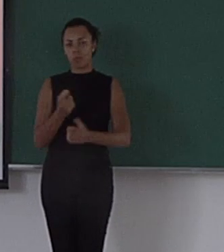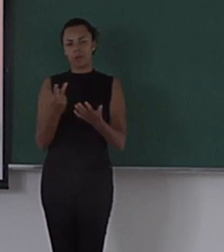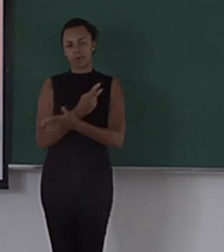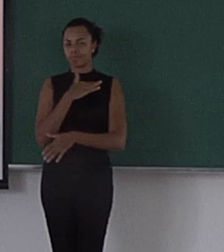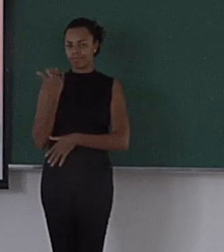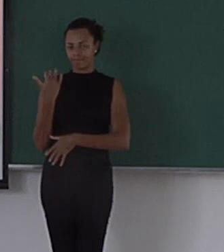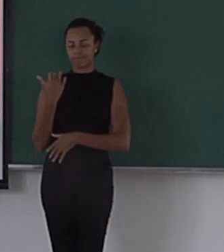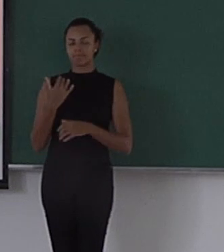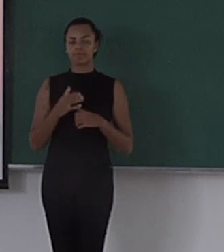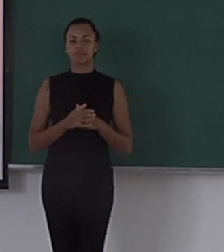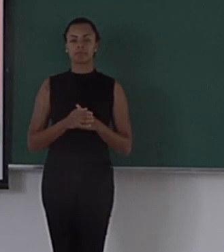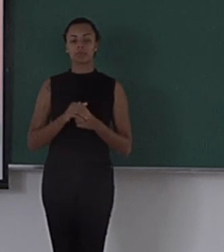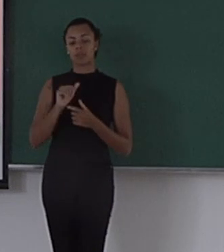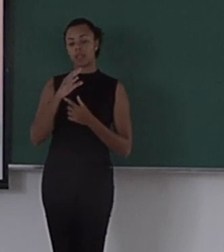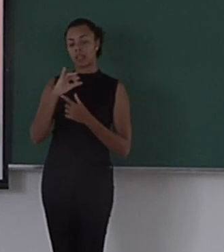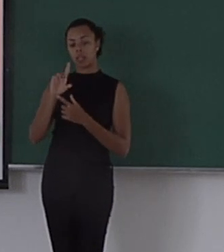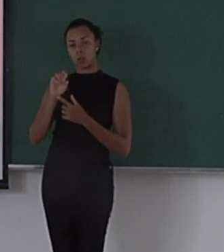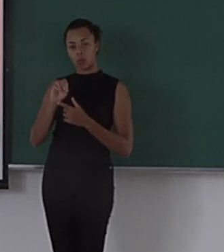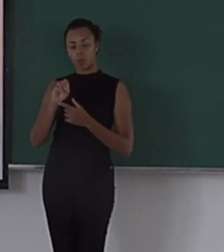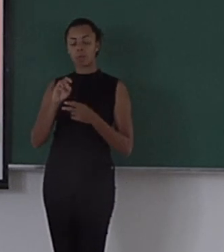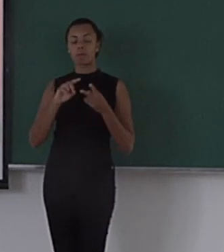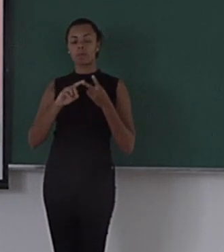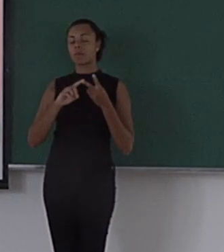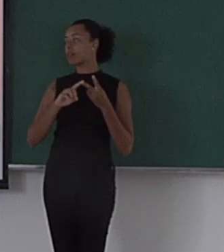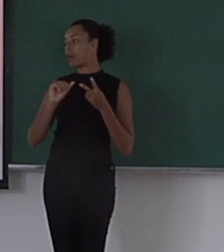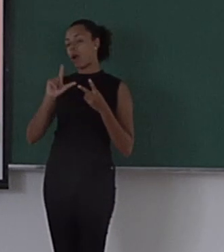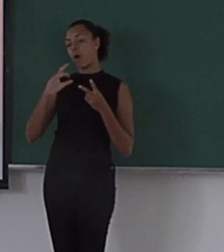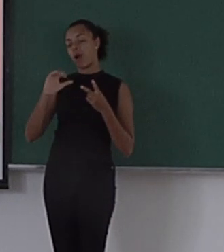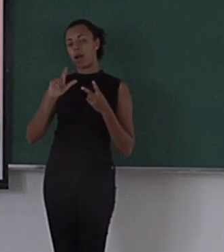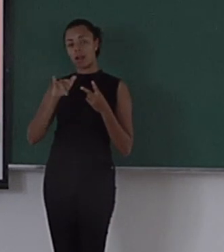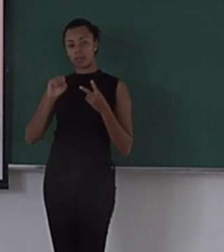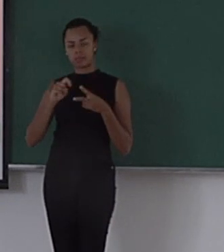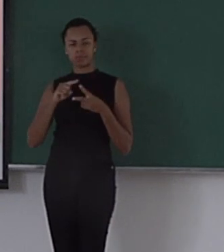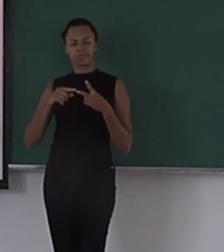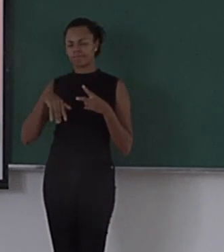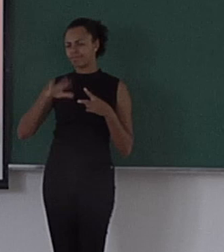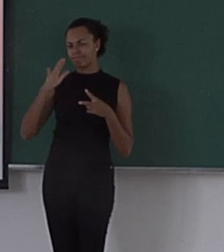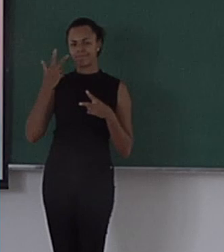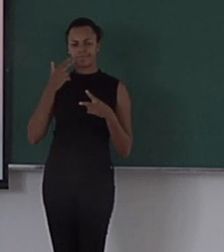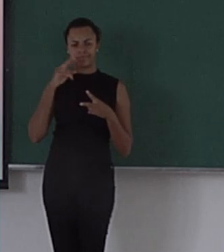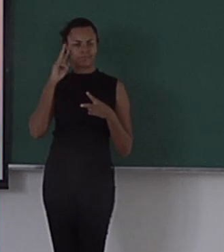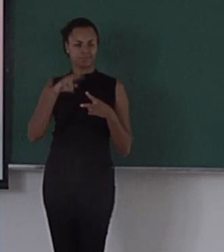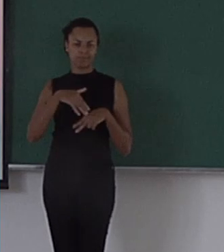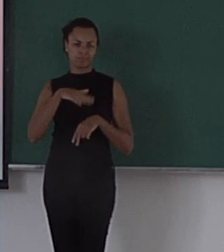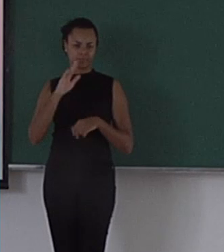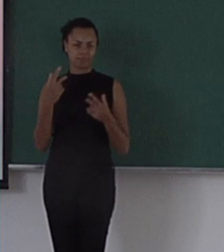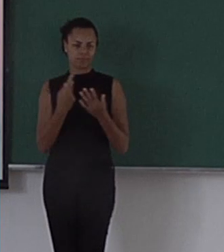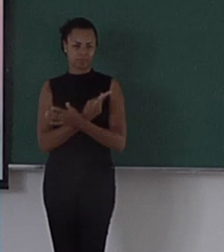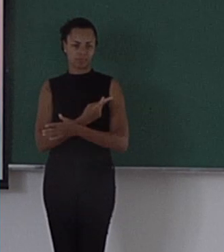óbito. Os ácidos fortes e os álcalis são os agentes etiológicos mais comuns, os que a gente mais vê,